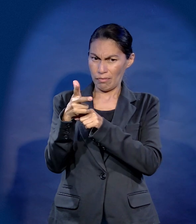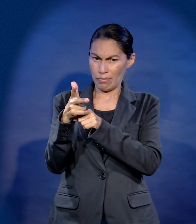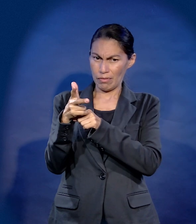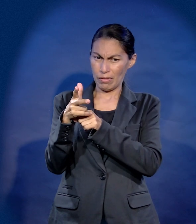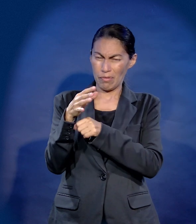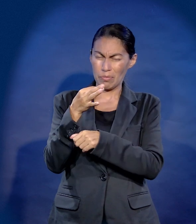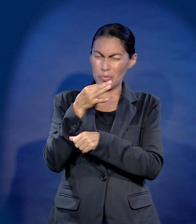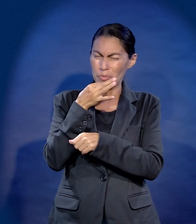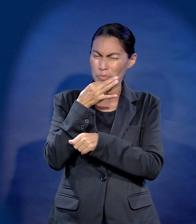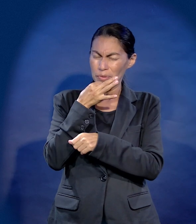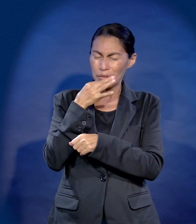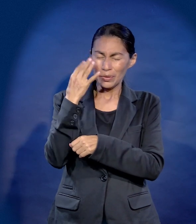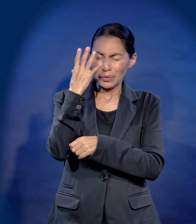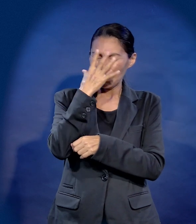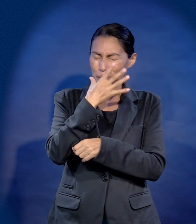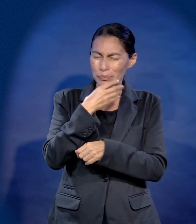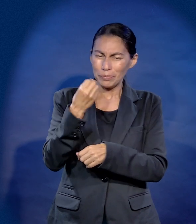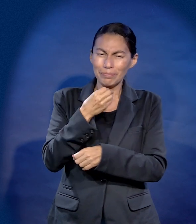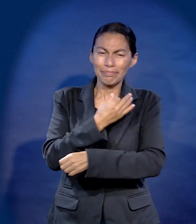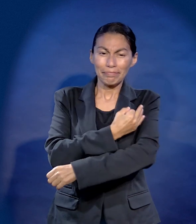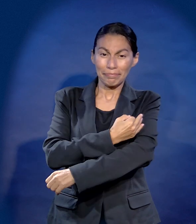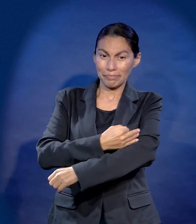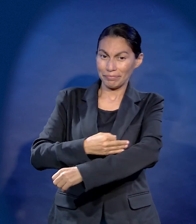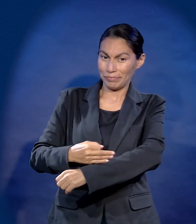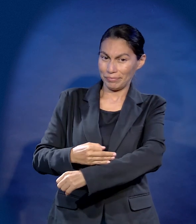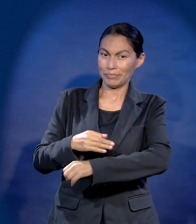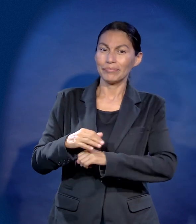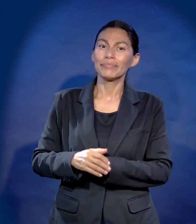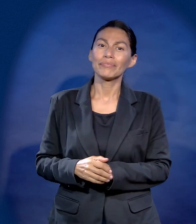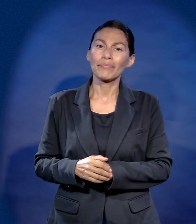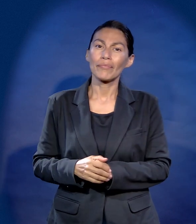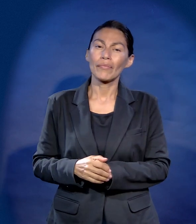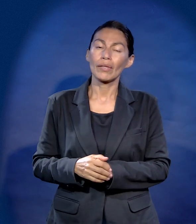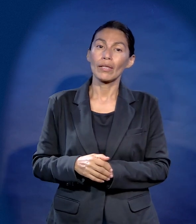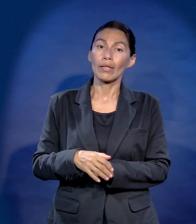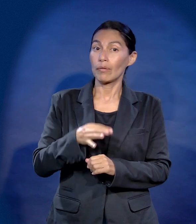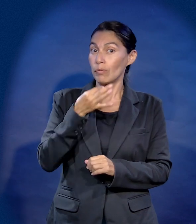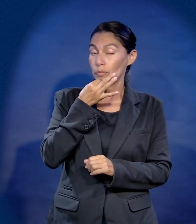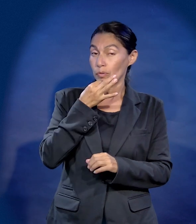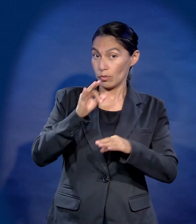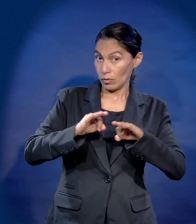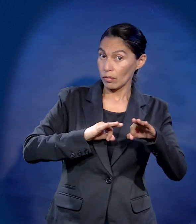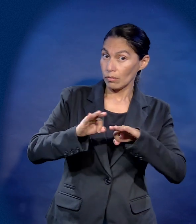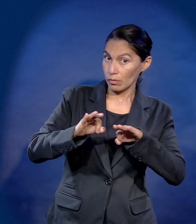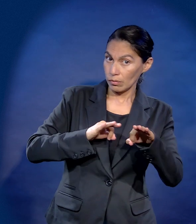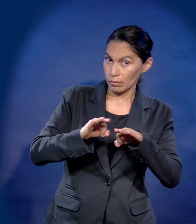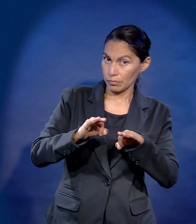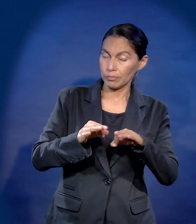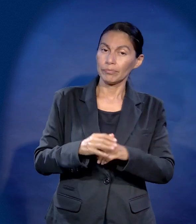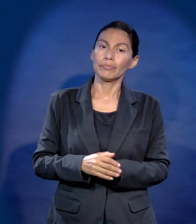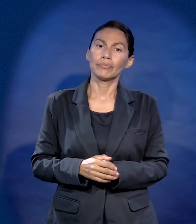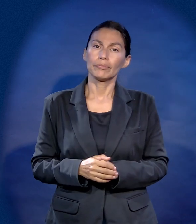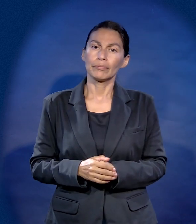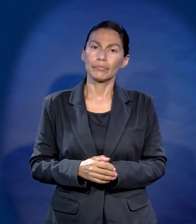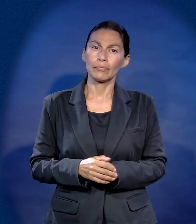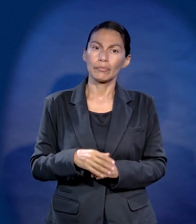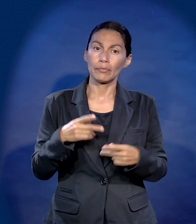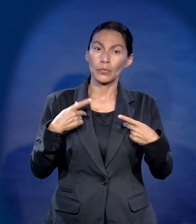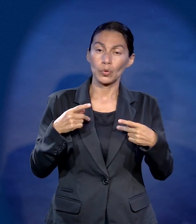De hecho, hay una cámara que graba y registra los momentos. Es un momento familiar, aunque en realidad es un momento